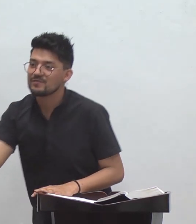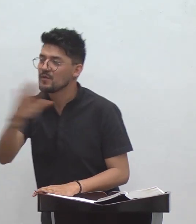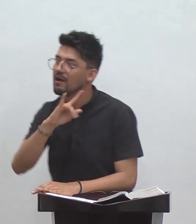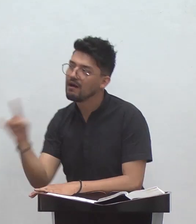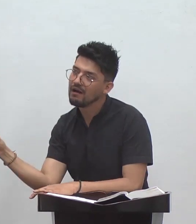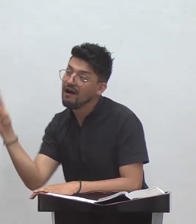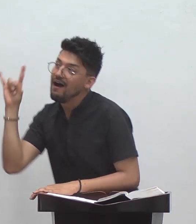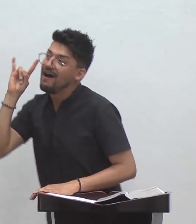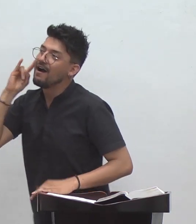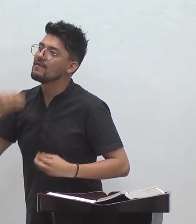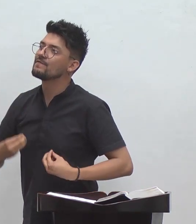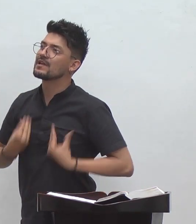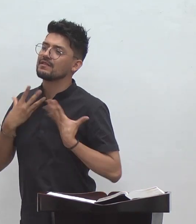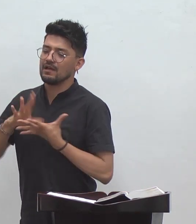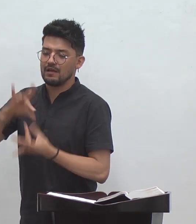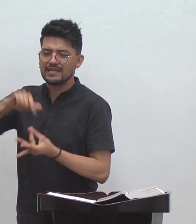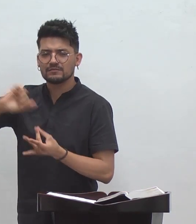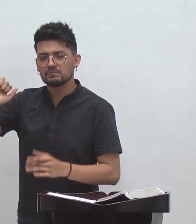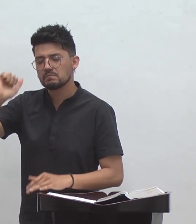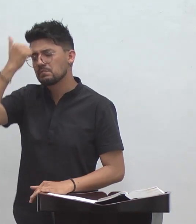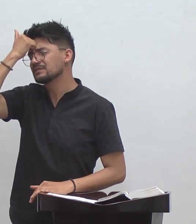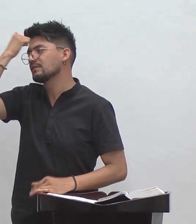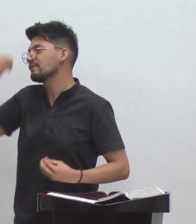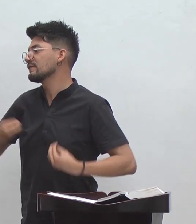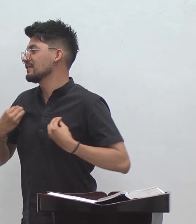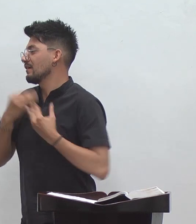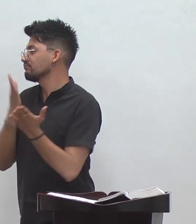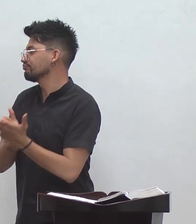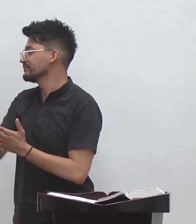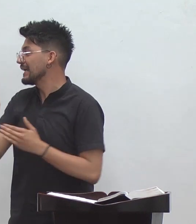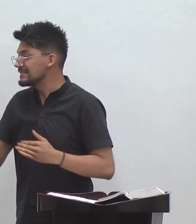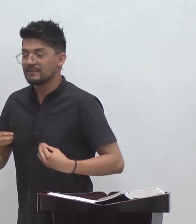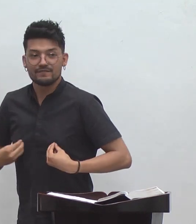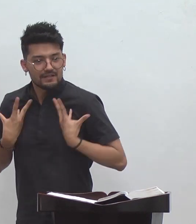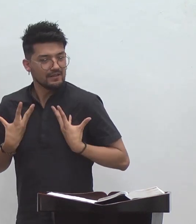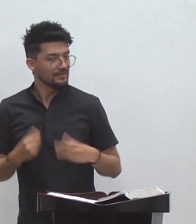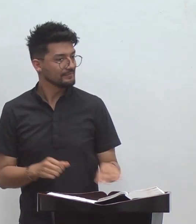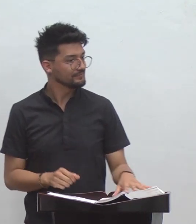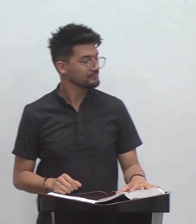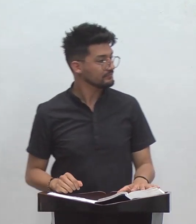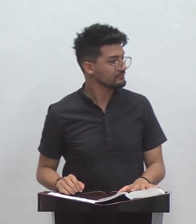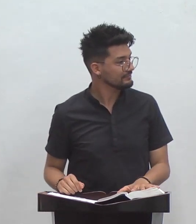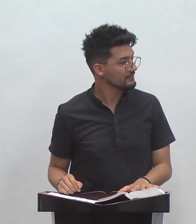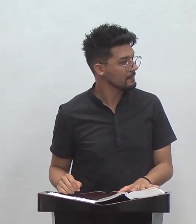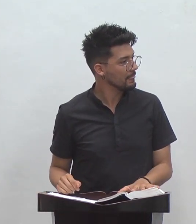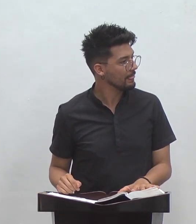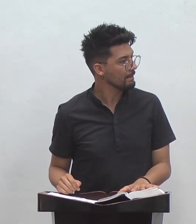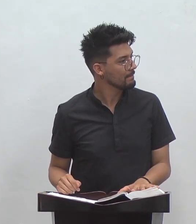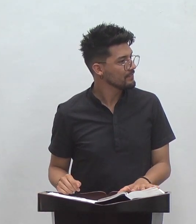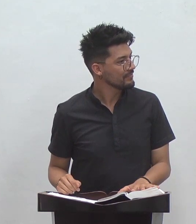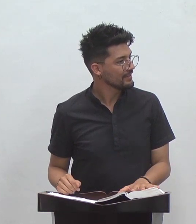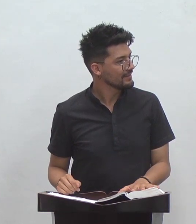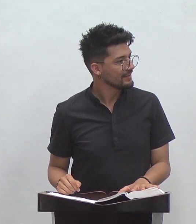Claro, es que el escuchar a Jesús, sus palabras nos dan vida y vida eterna.